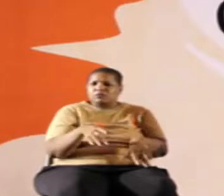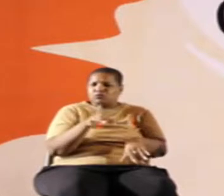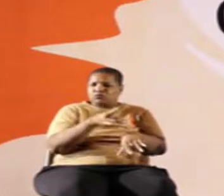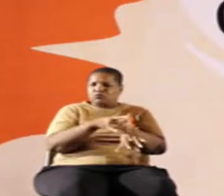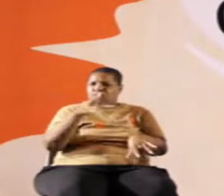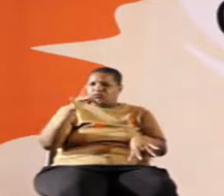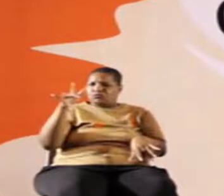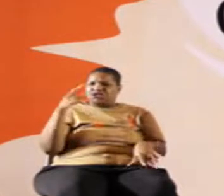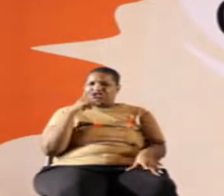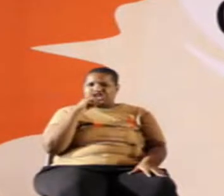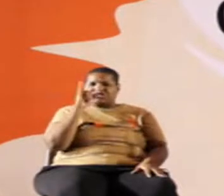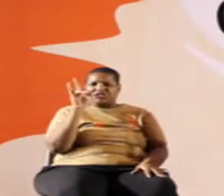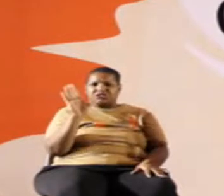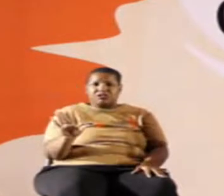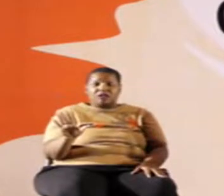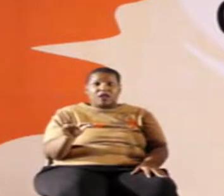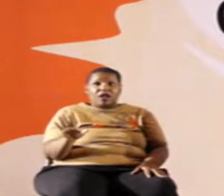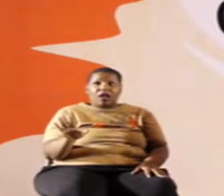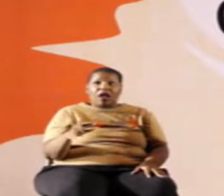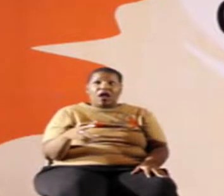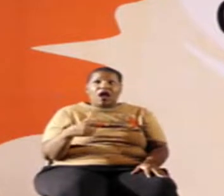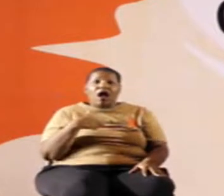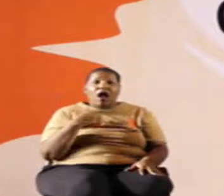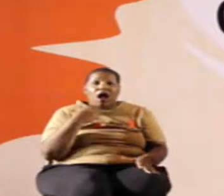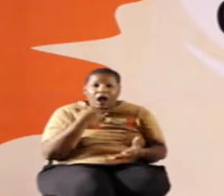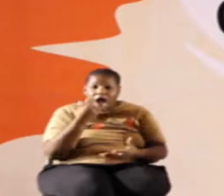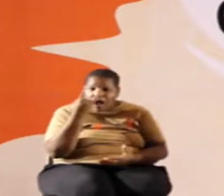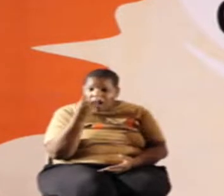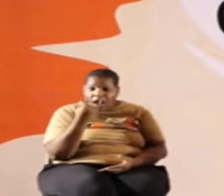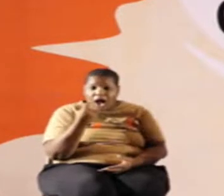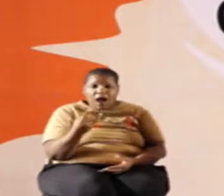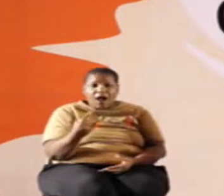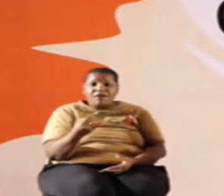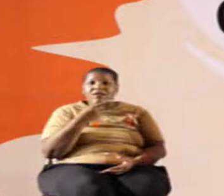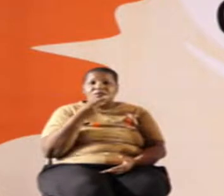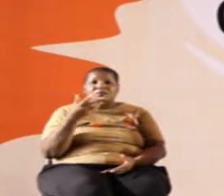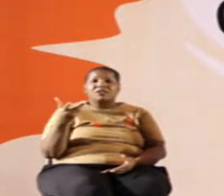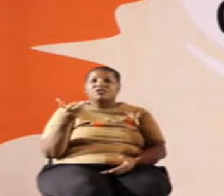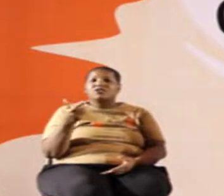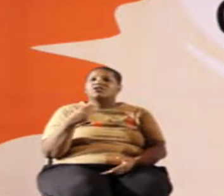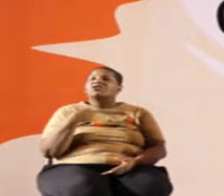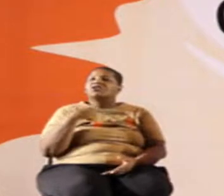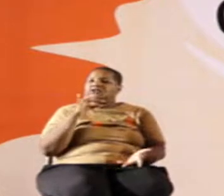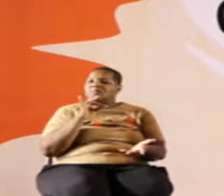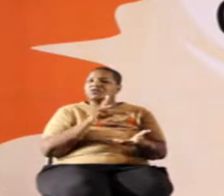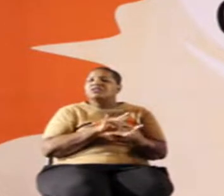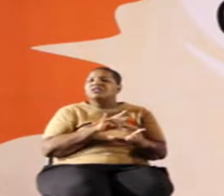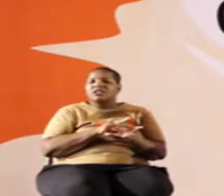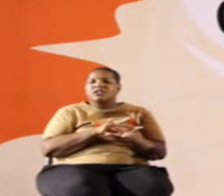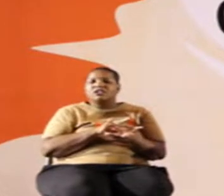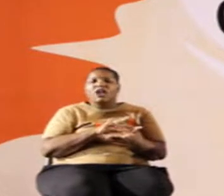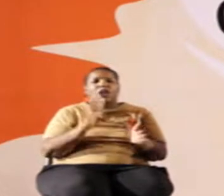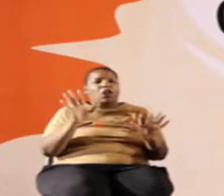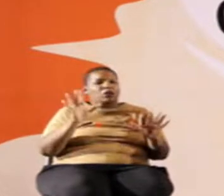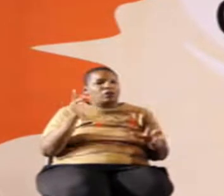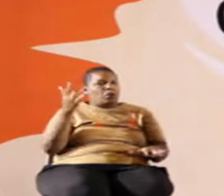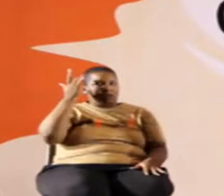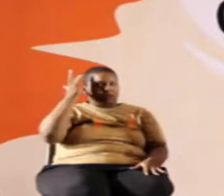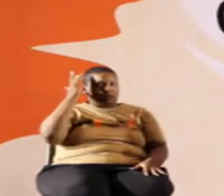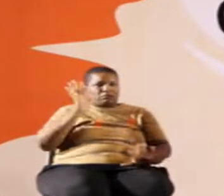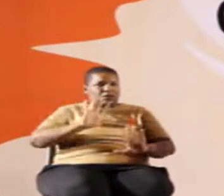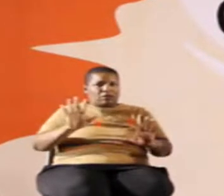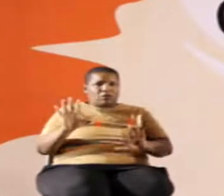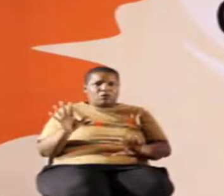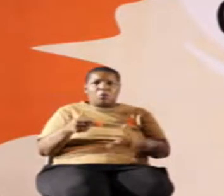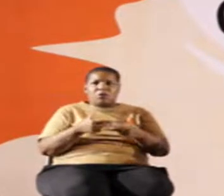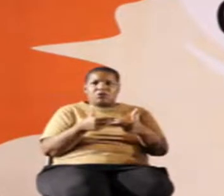glamourosa. Gente, assim, é um fascínio. Eu realmente assim, eu não me modernizei para muita coisa,